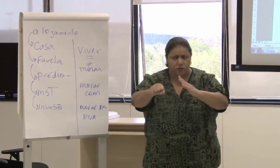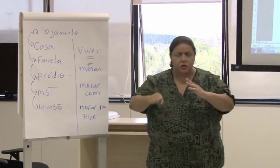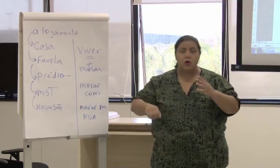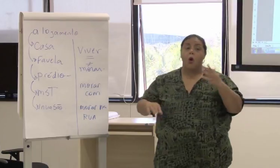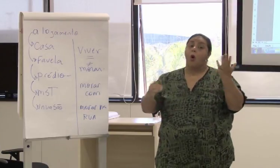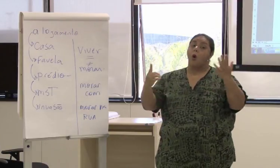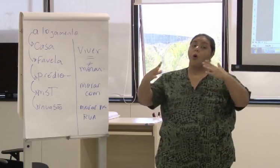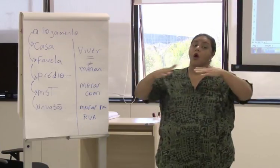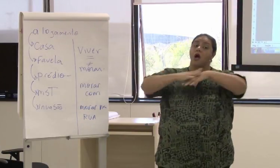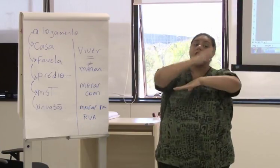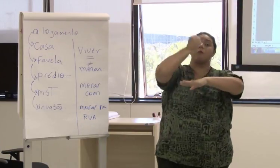Oh.